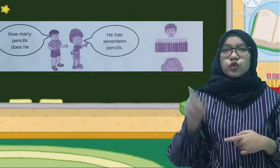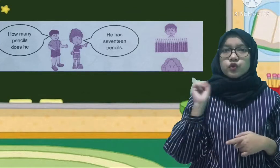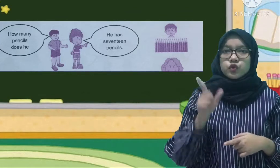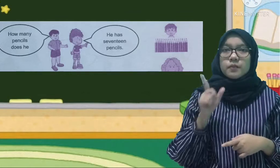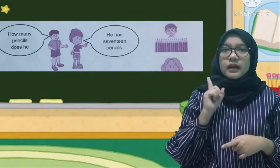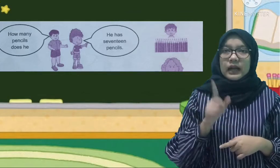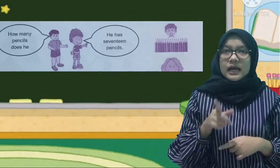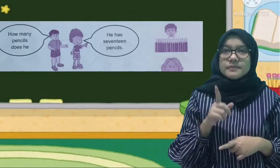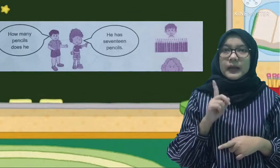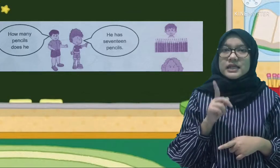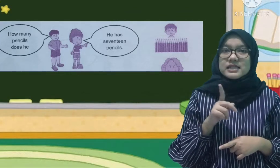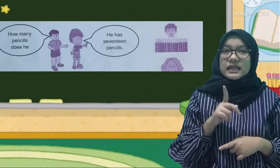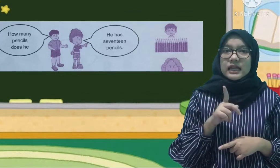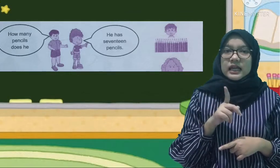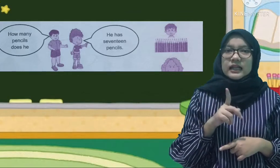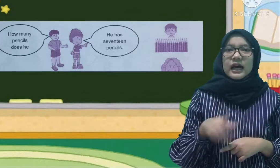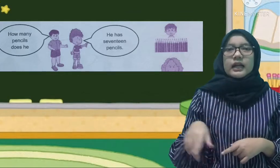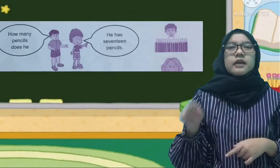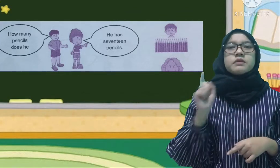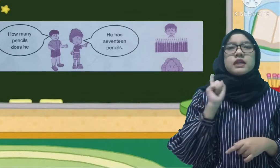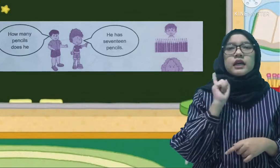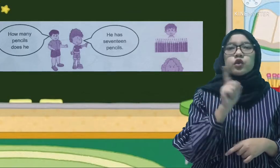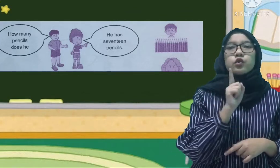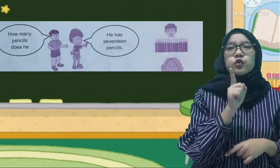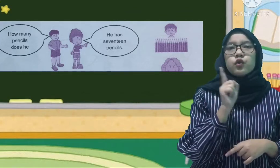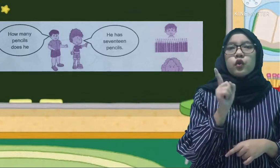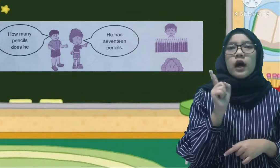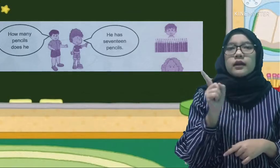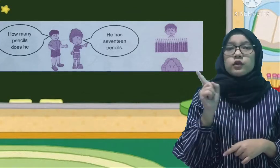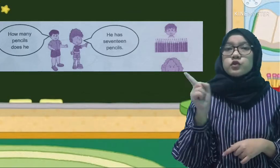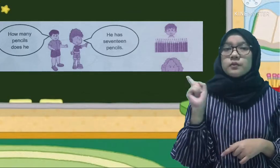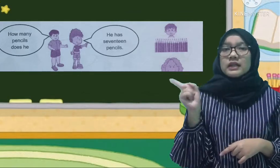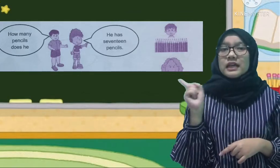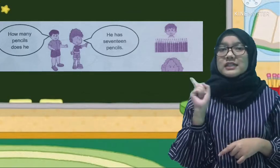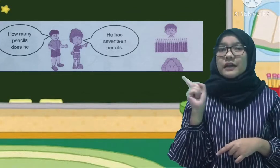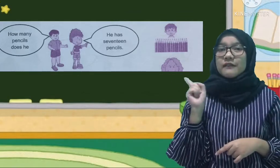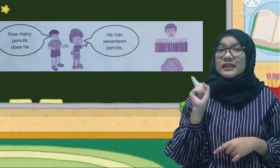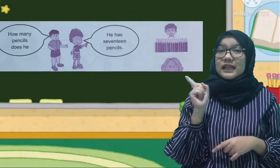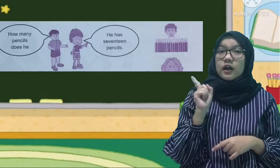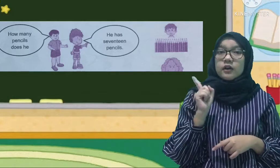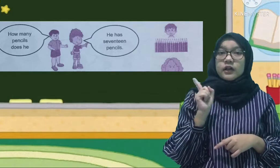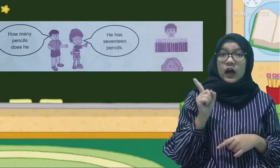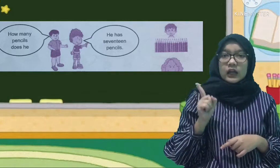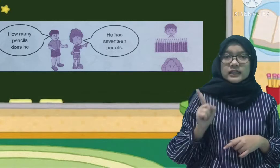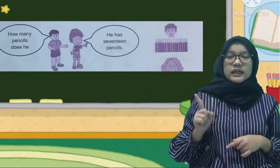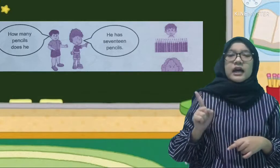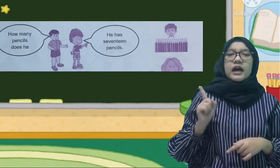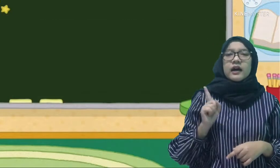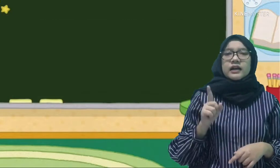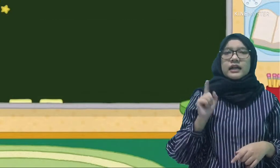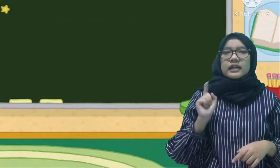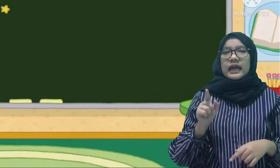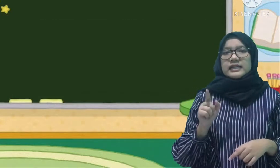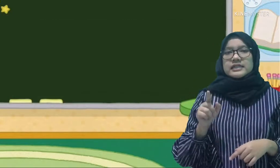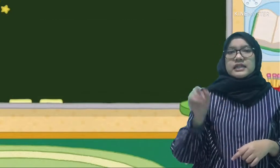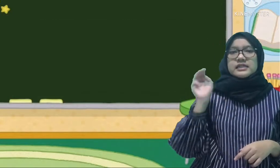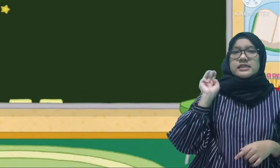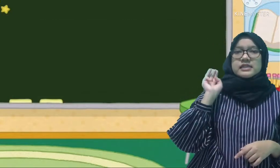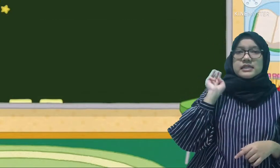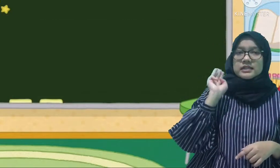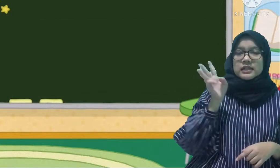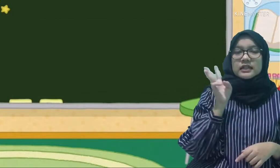memiliki 17 pensil. Nah, kalian bisa hitung tuh ada 17, ada 17 or not. Oke,